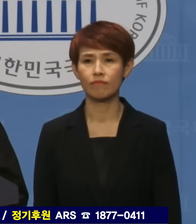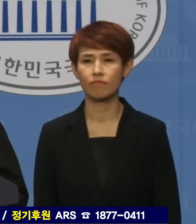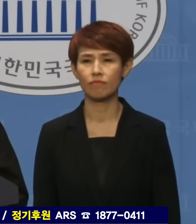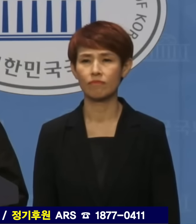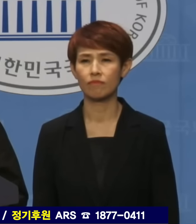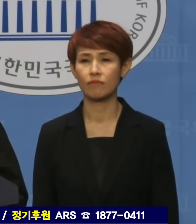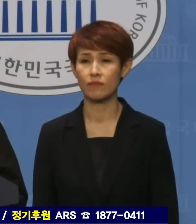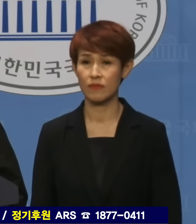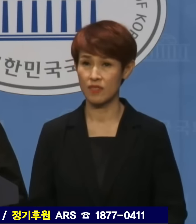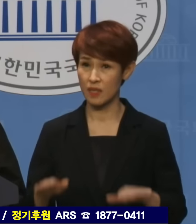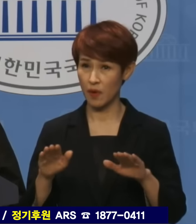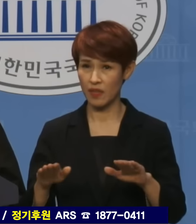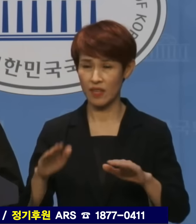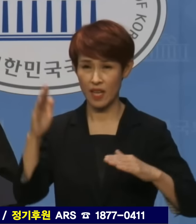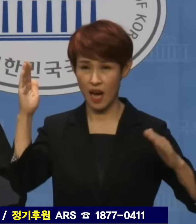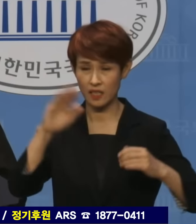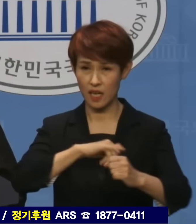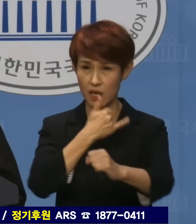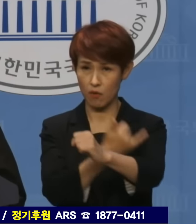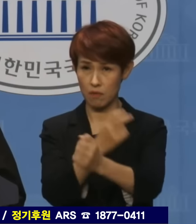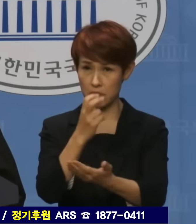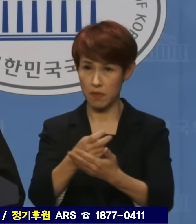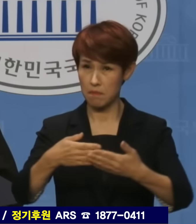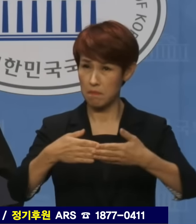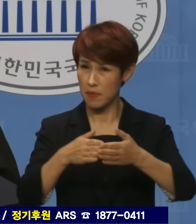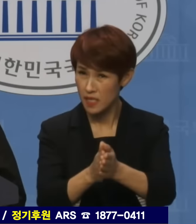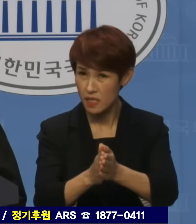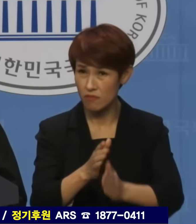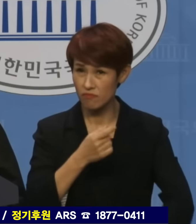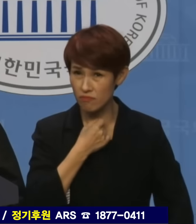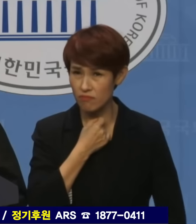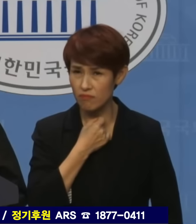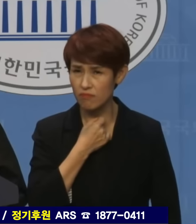우길기에 이어 이번엔 학생인권조례 폐지입니까?